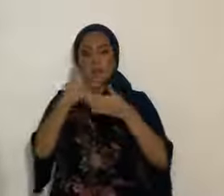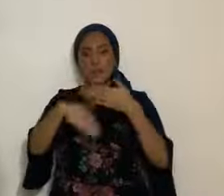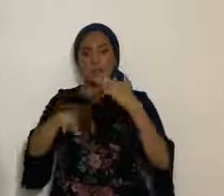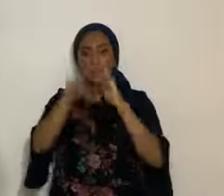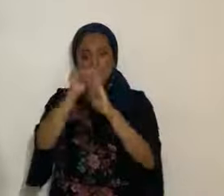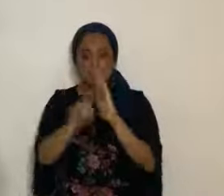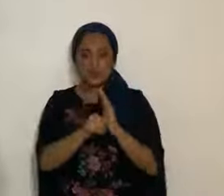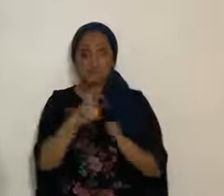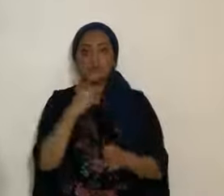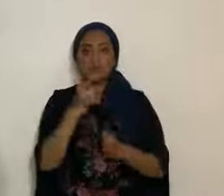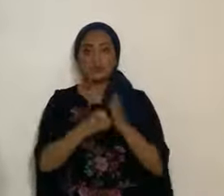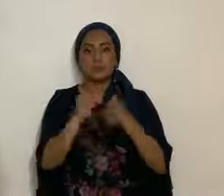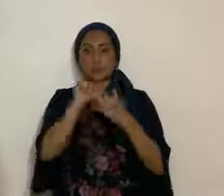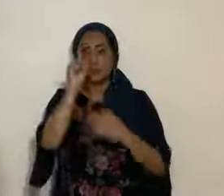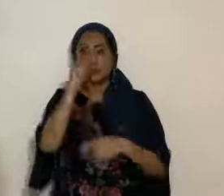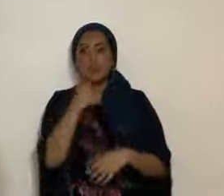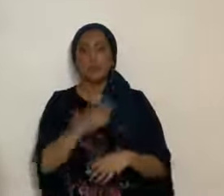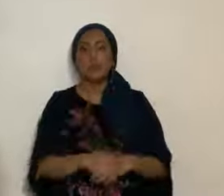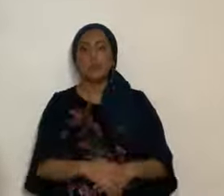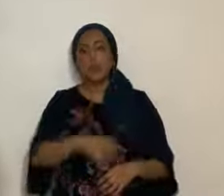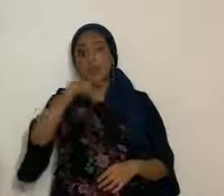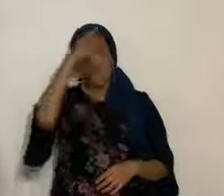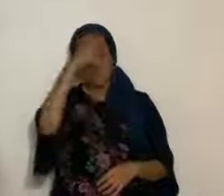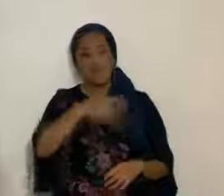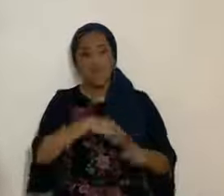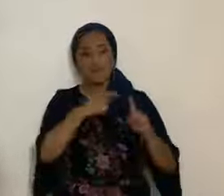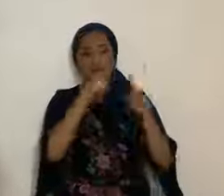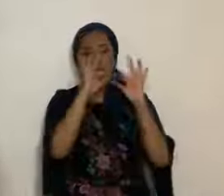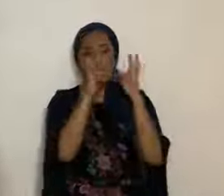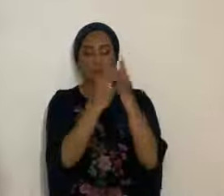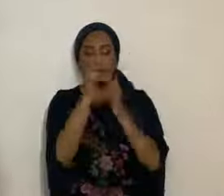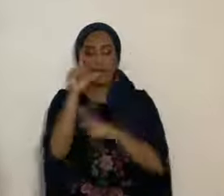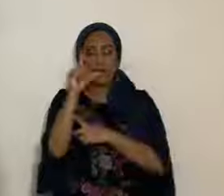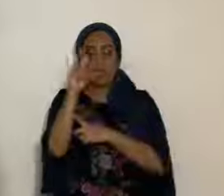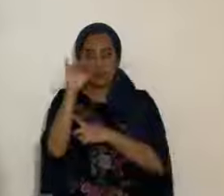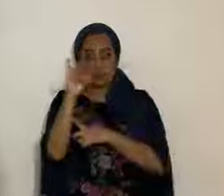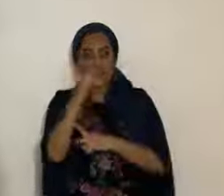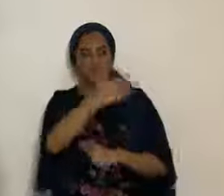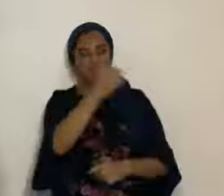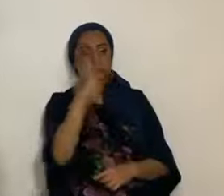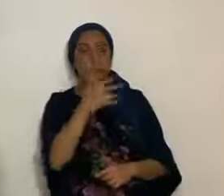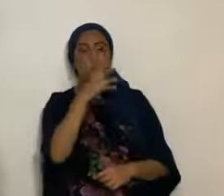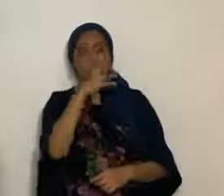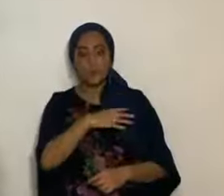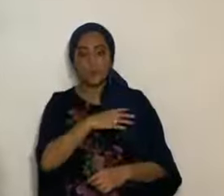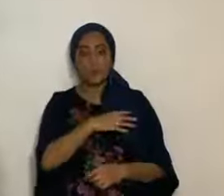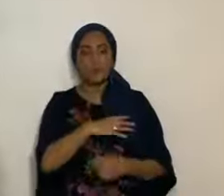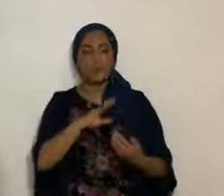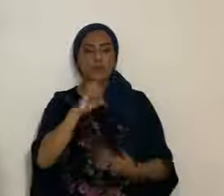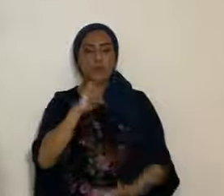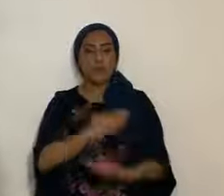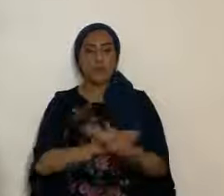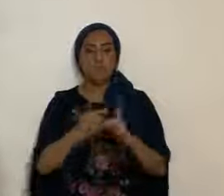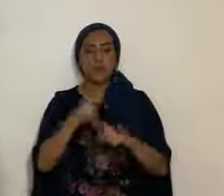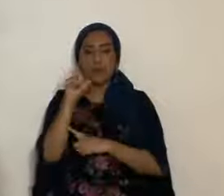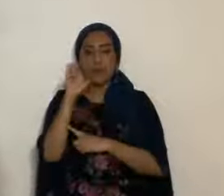Dice así, verso 1. Un varón de la familia de Leví fue y tomó por mujer a una hija de Leví, la cual